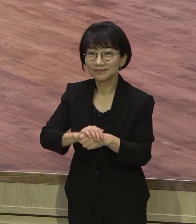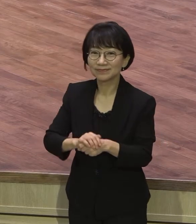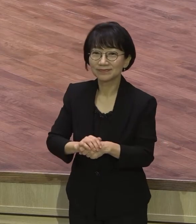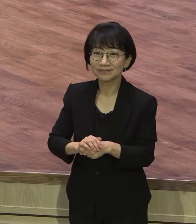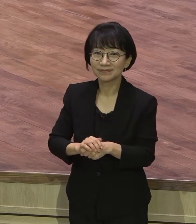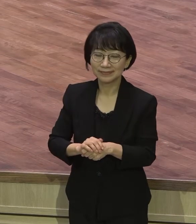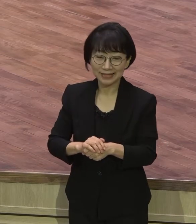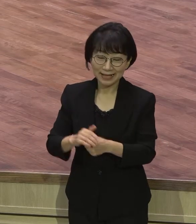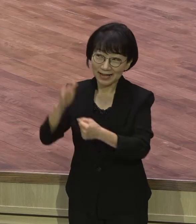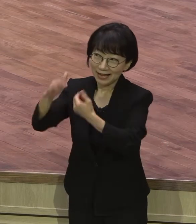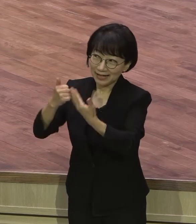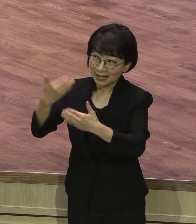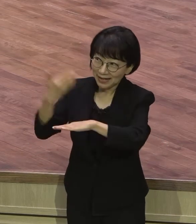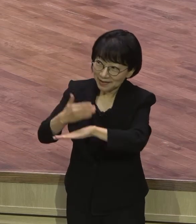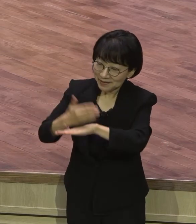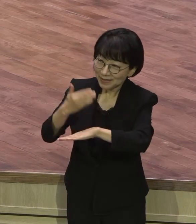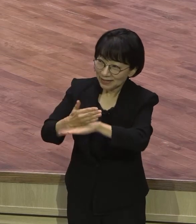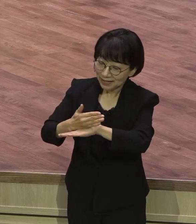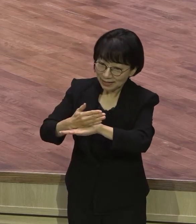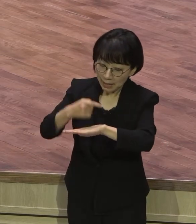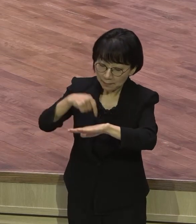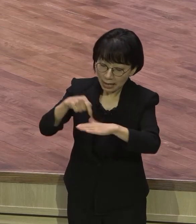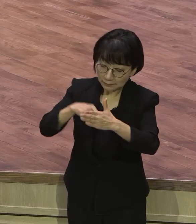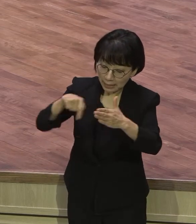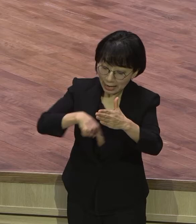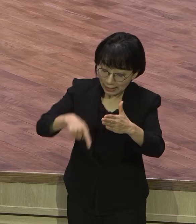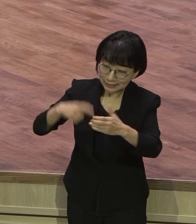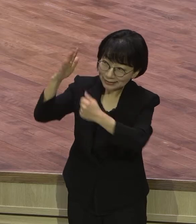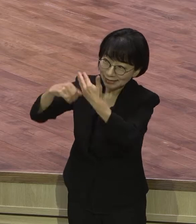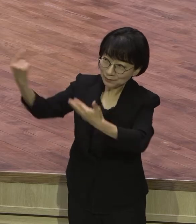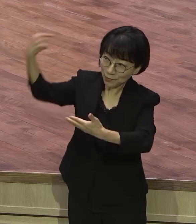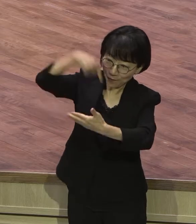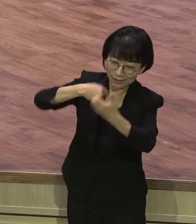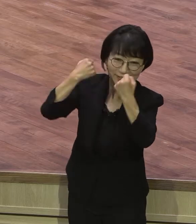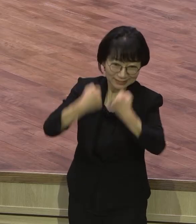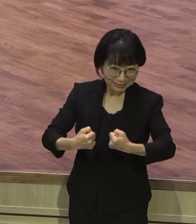감사합니다 하는 감사하는 마음, 그곳에 하나님이 계신다